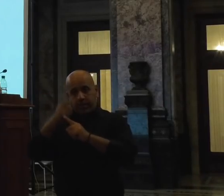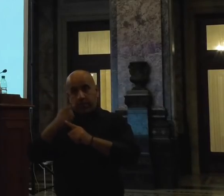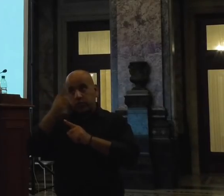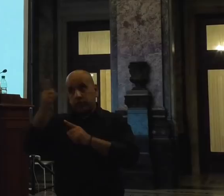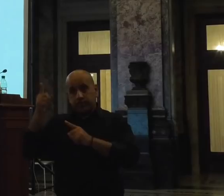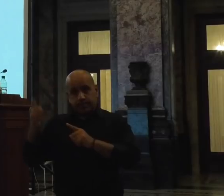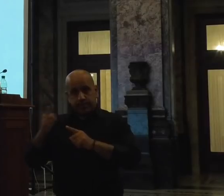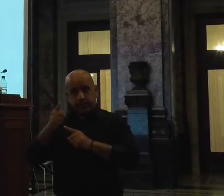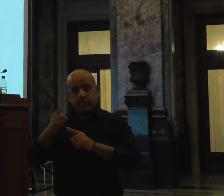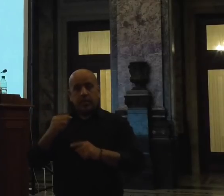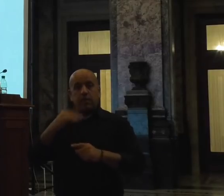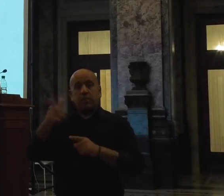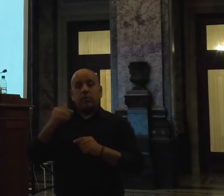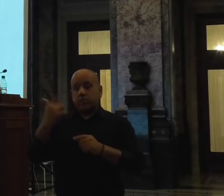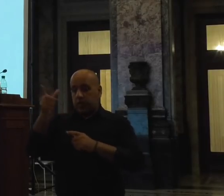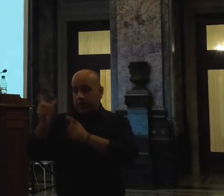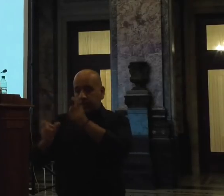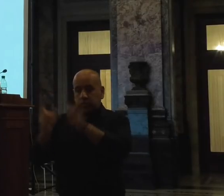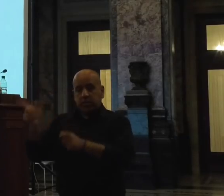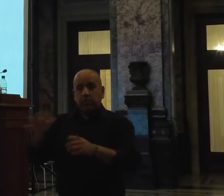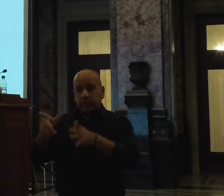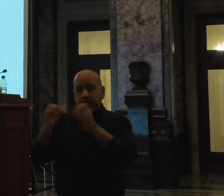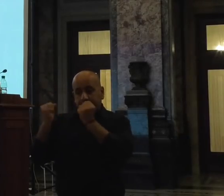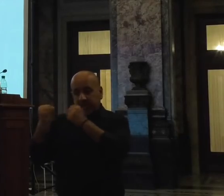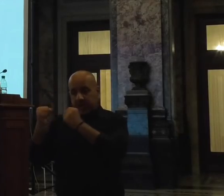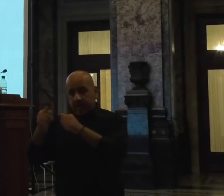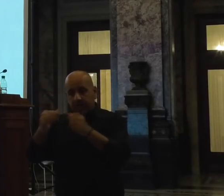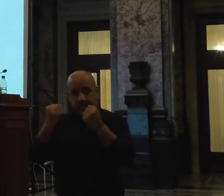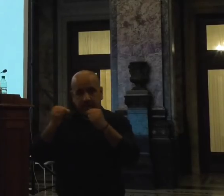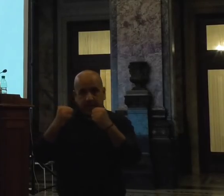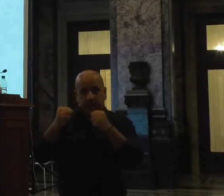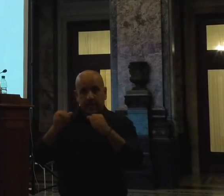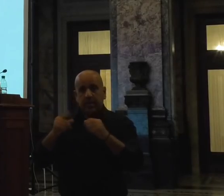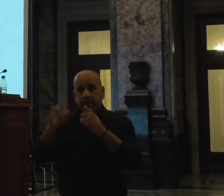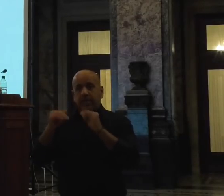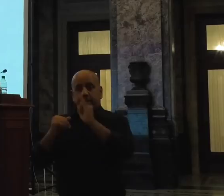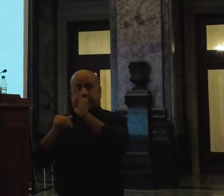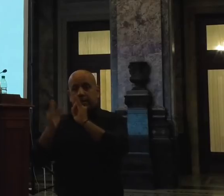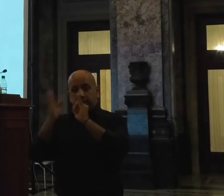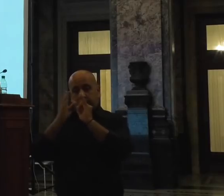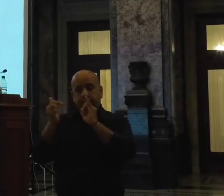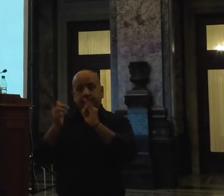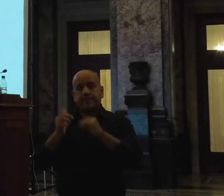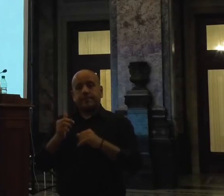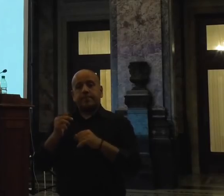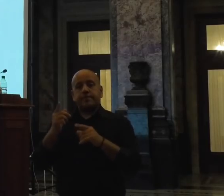vamos a entrenar a algunas personas en las dos localidades superiores o en las dos localidades de la izquierda.